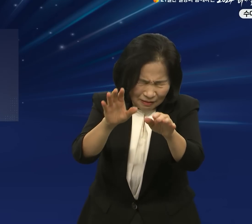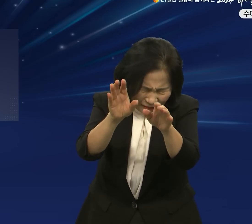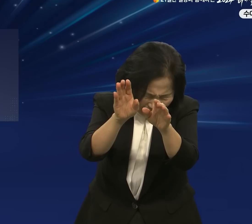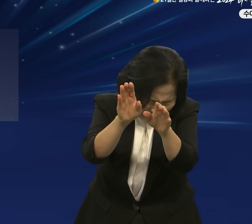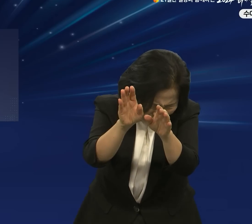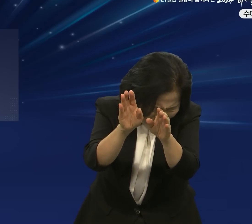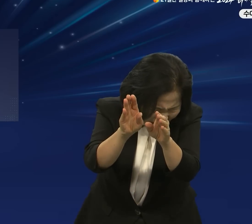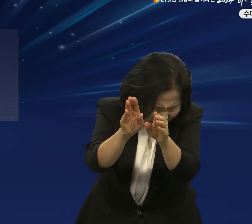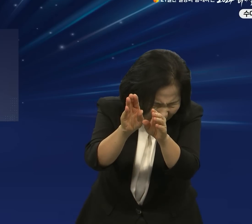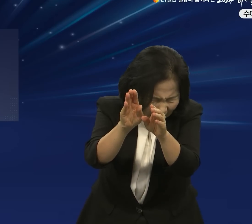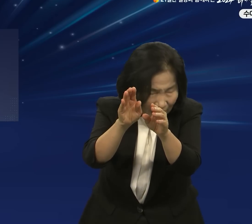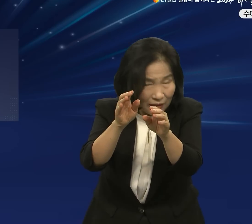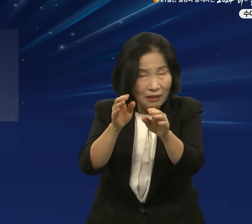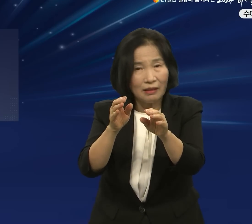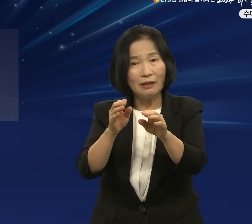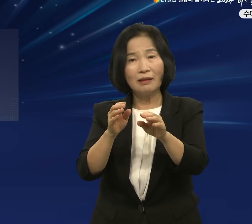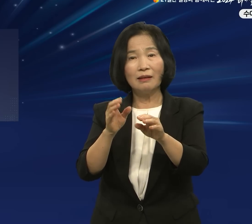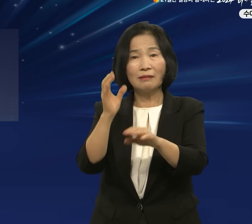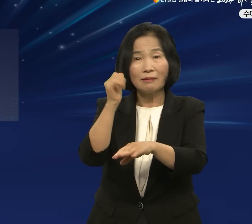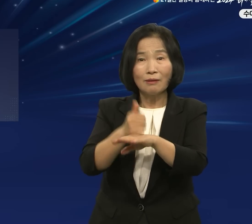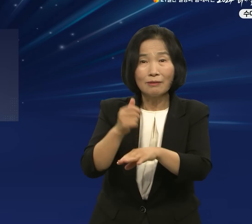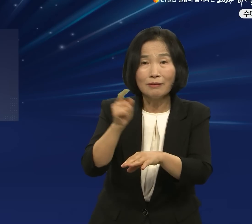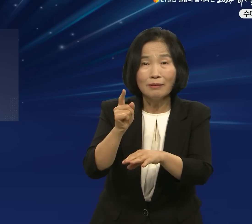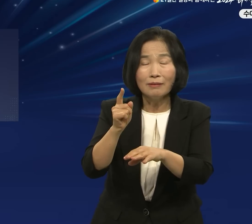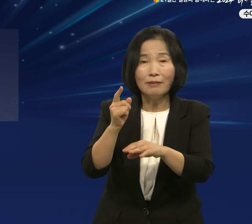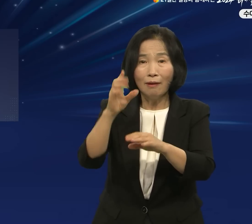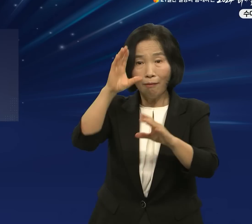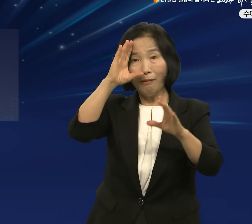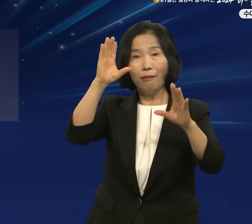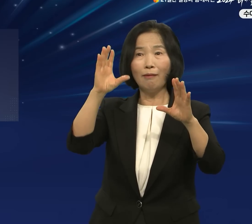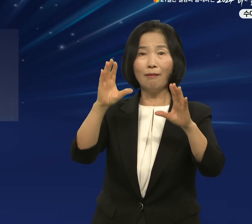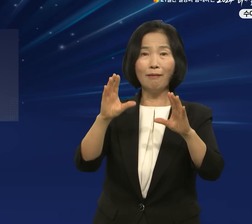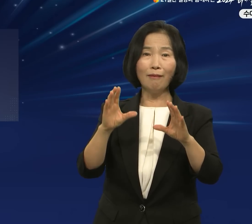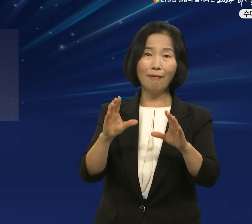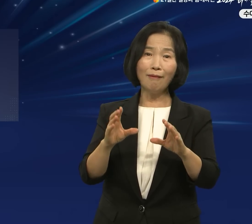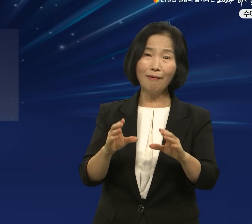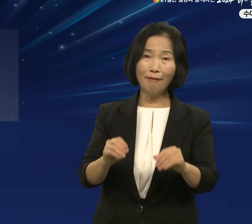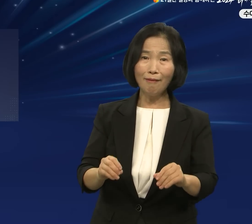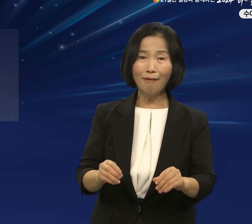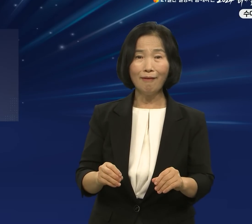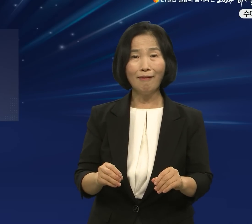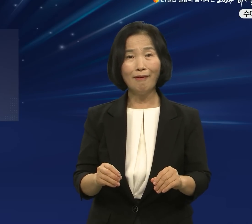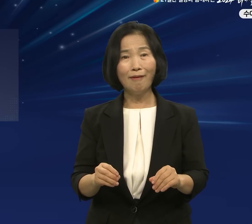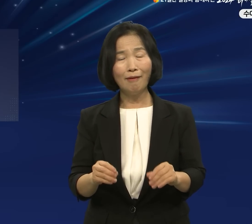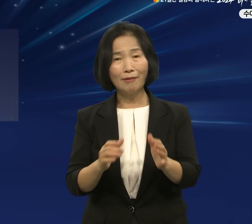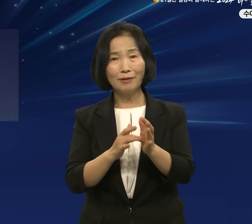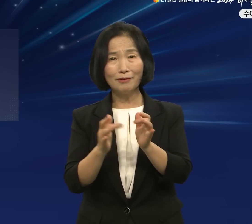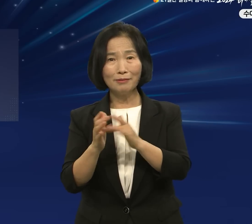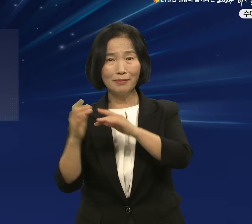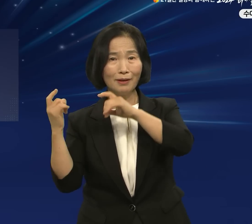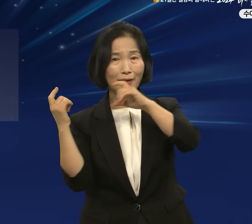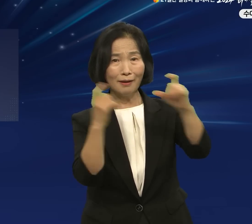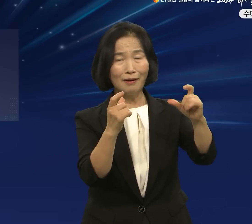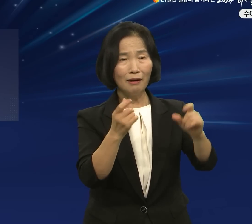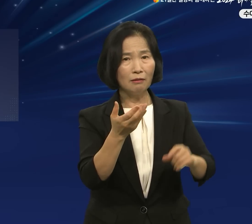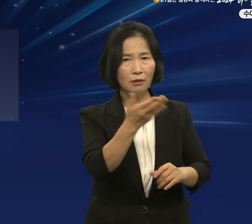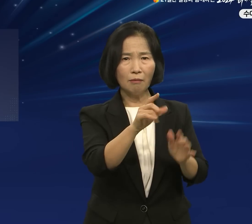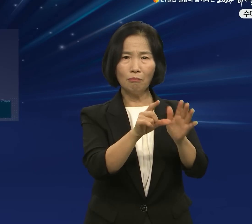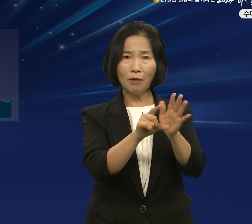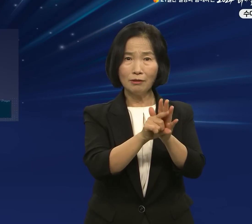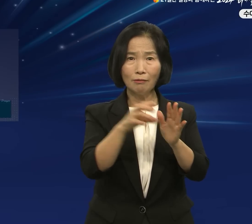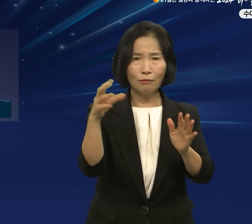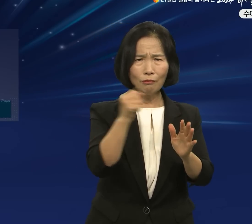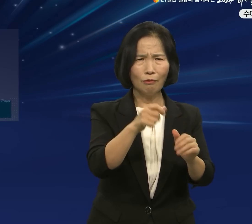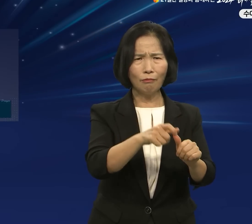만졌고 치유되었습니다. 예수님은 그 혈루증 여인에게 내 믿음이 너를 구원하였으니 평안히